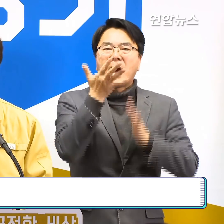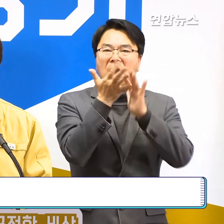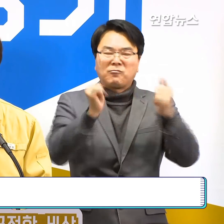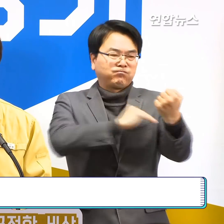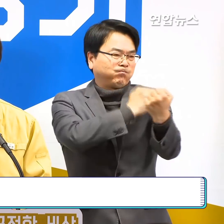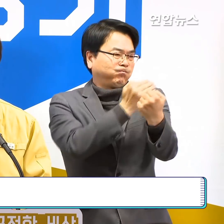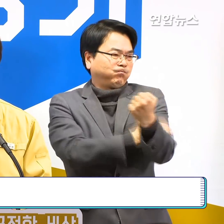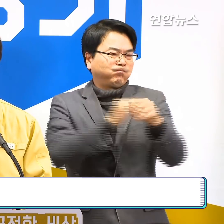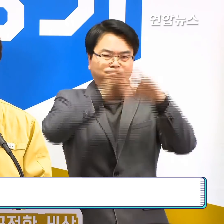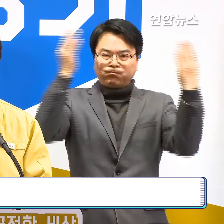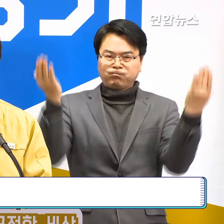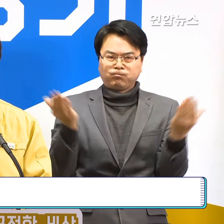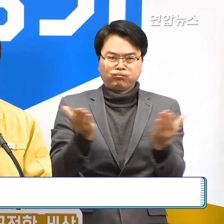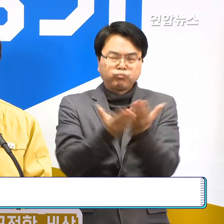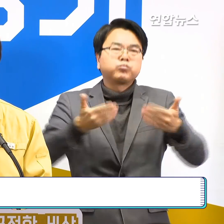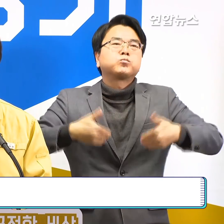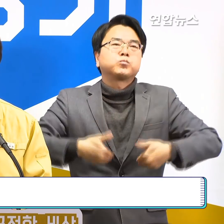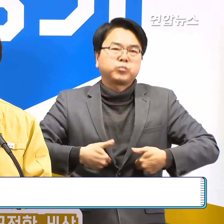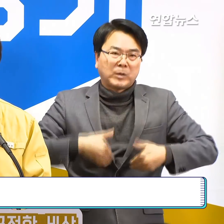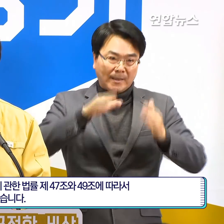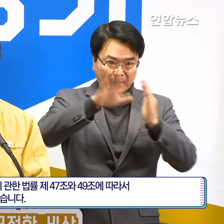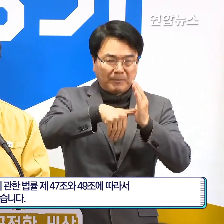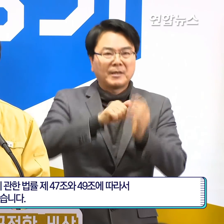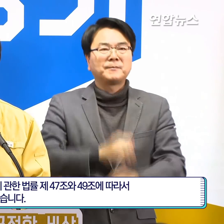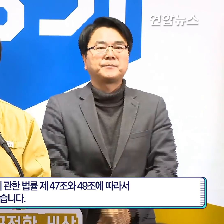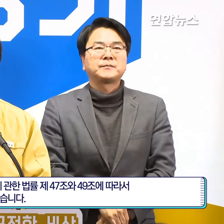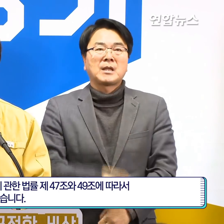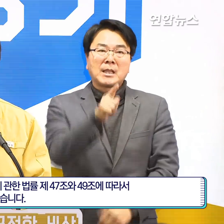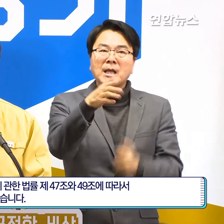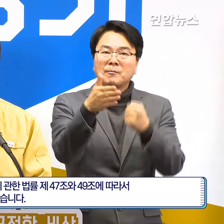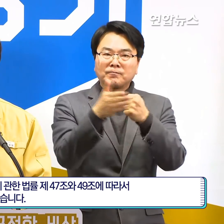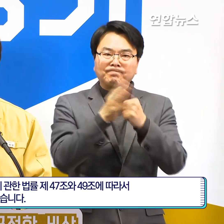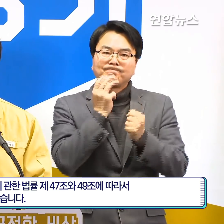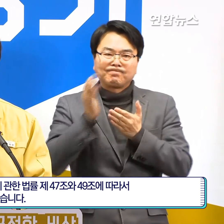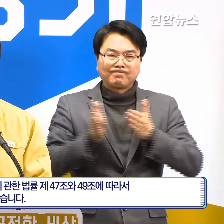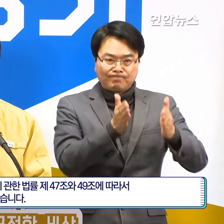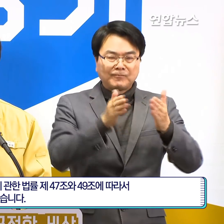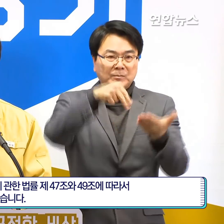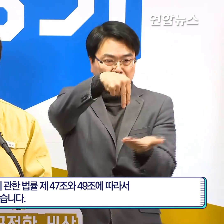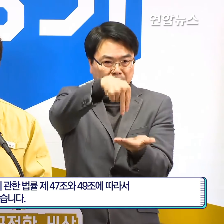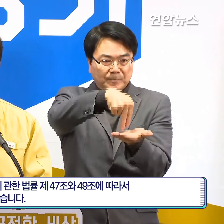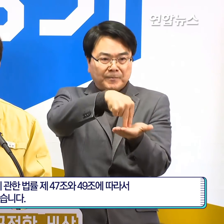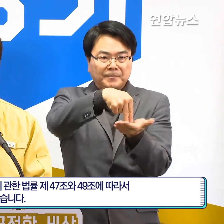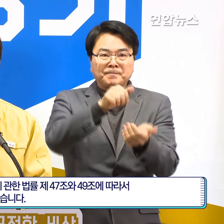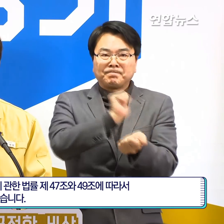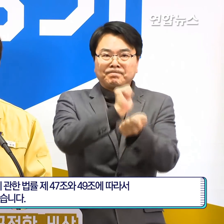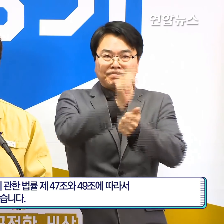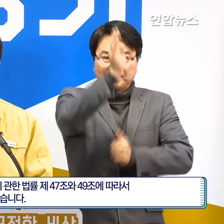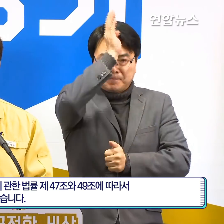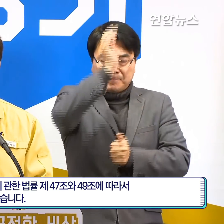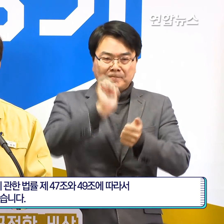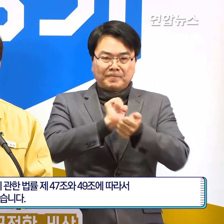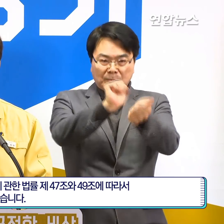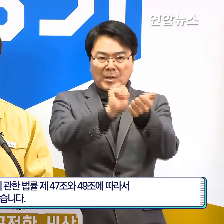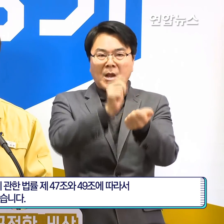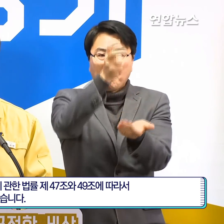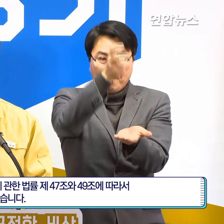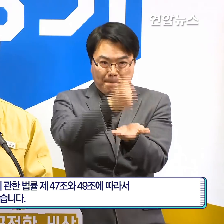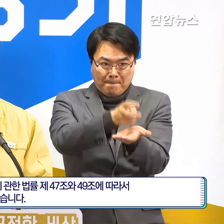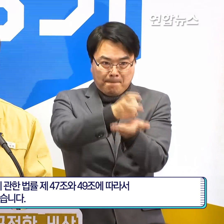역량을 총동원해야 합니다. 이에 따라 경기도는 감염병의 예방 및 관리에 관한